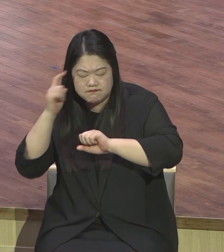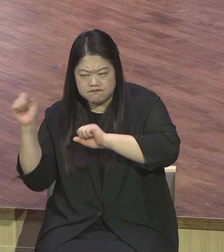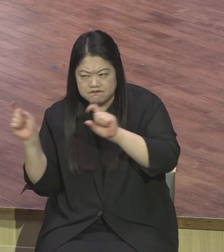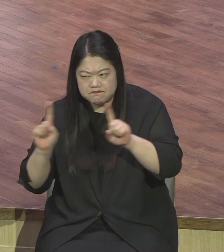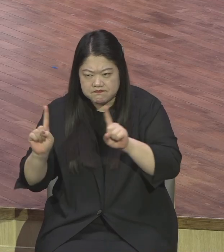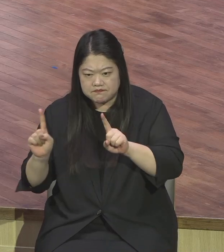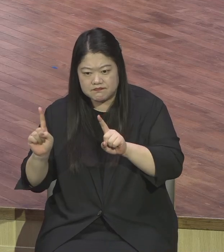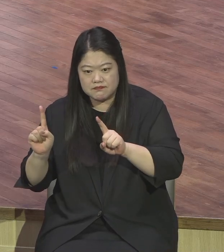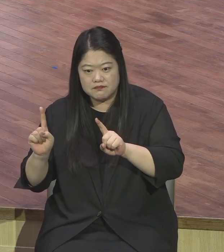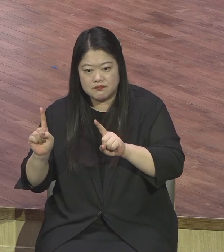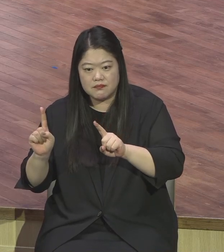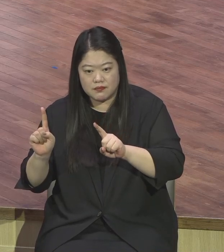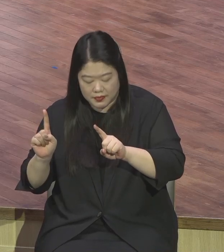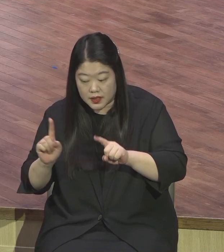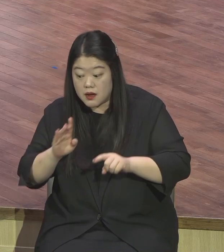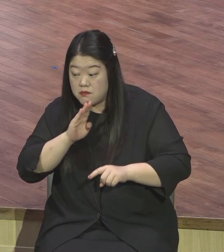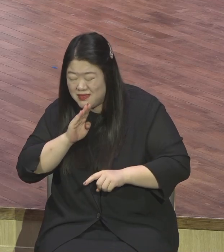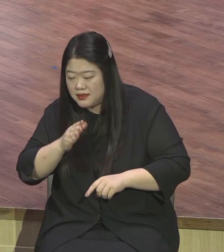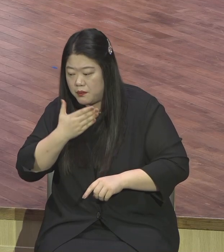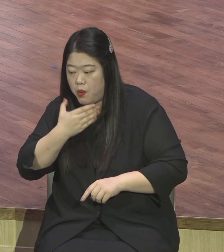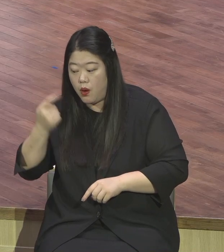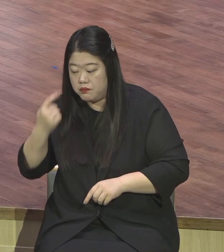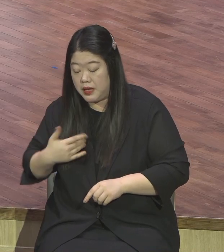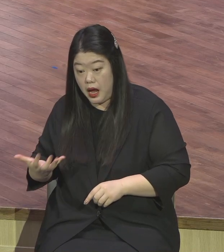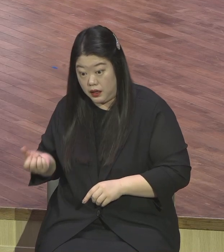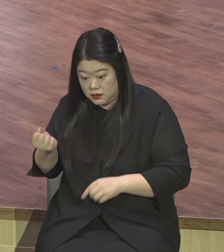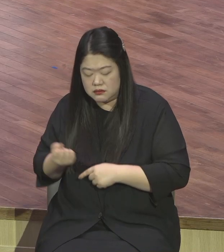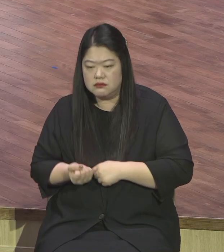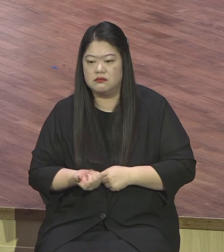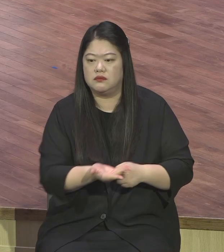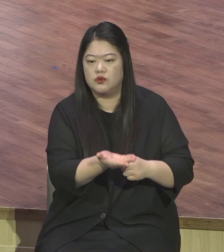가진 진복음을 증거해야 돼요.